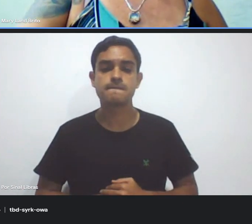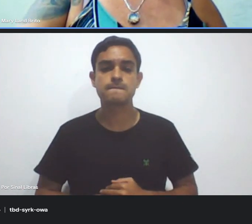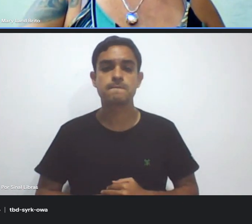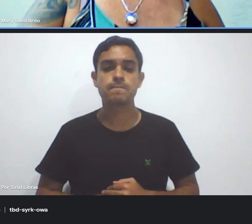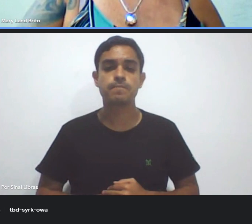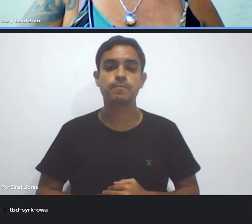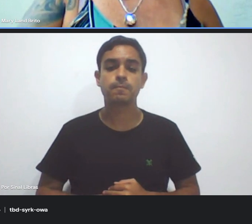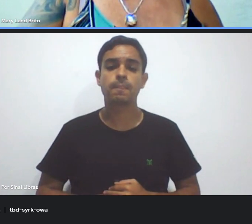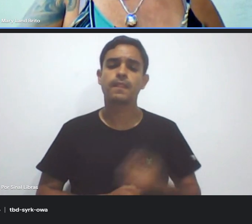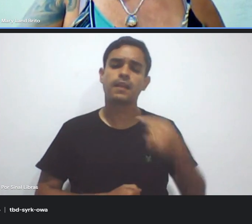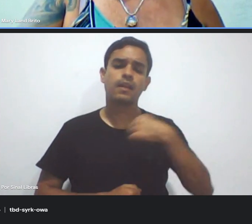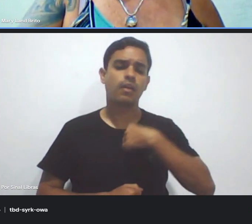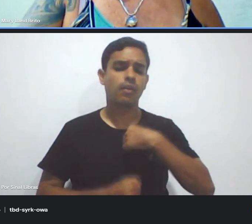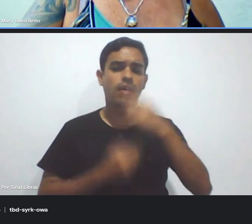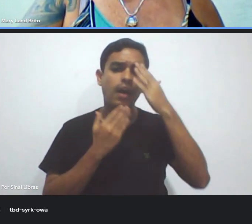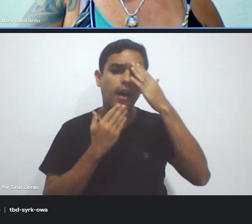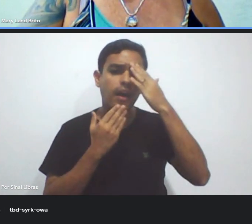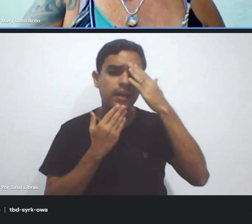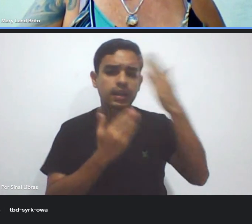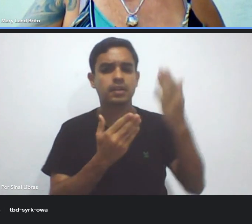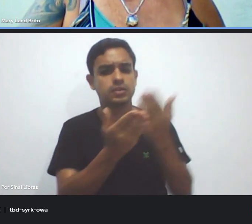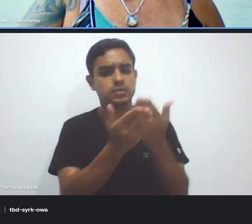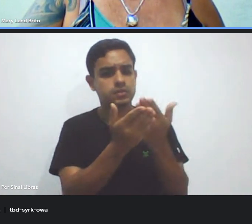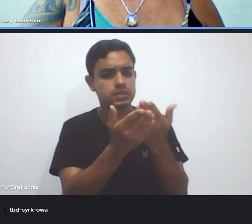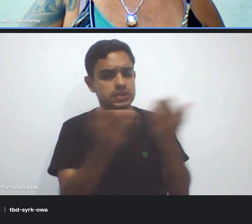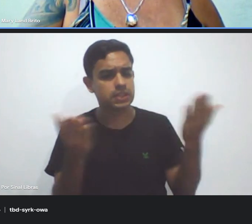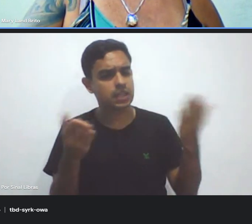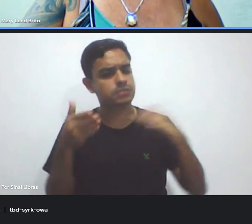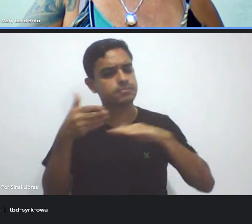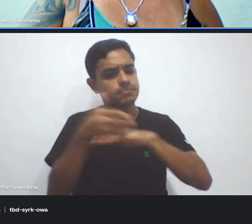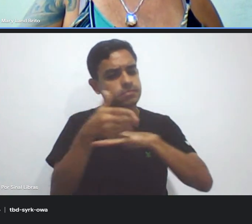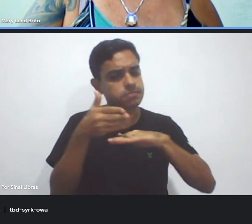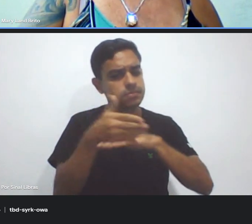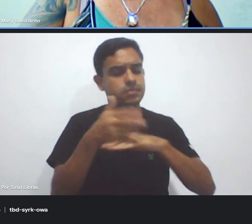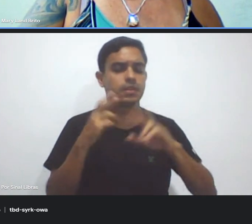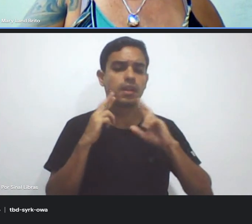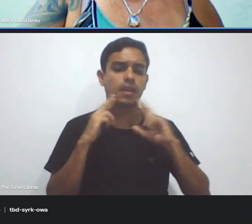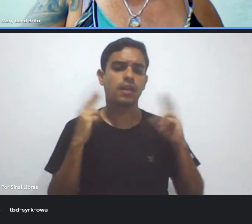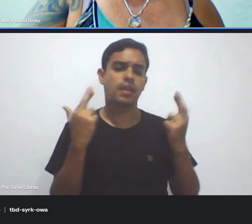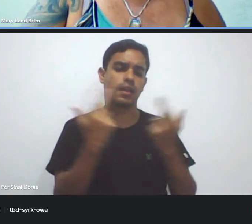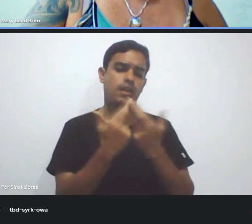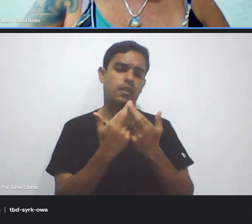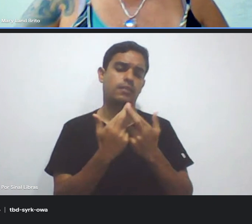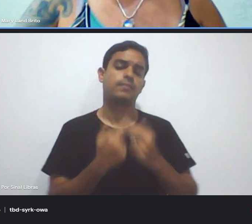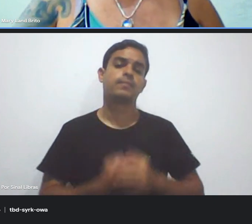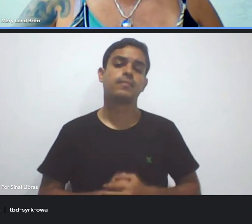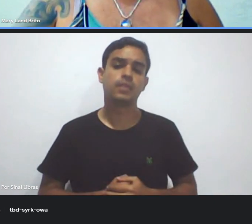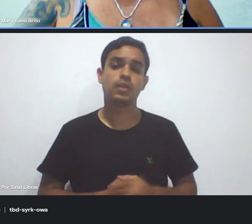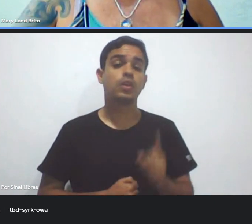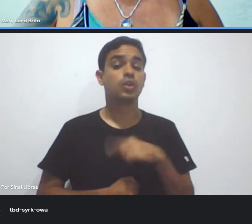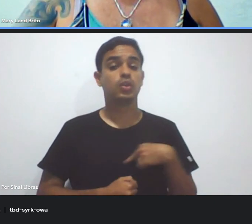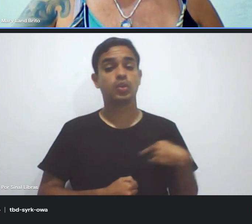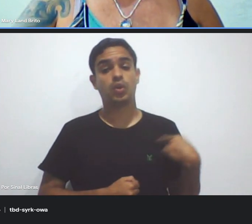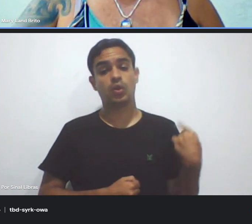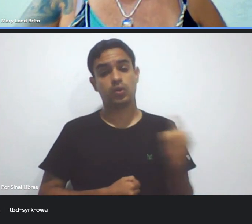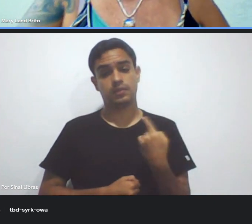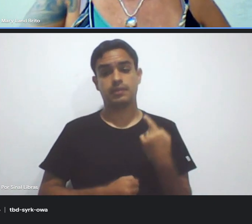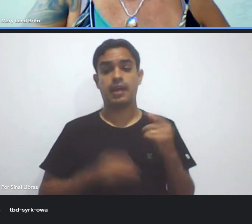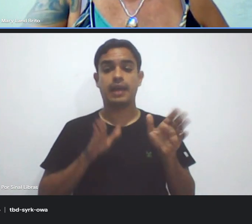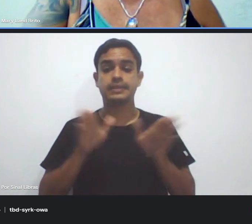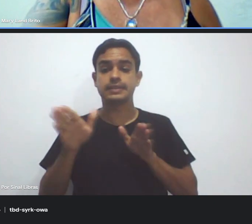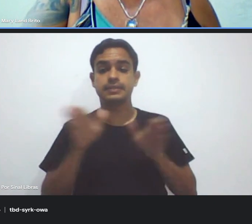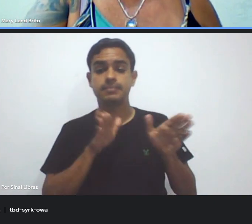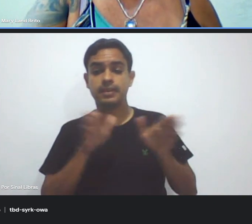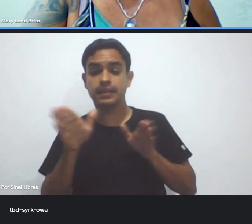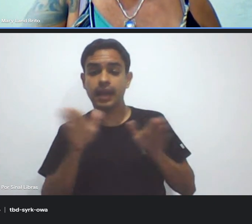só agradeço por vocês estarem aqui, porque nada sobre nós sem nós, então não tem como a gente falar de acessibilidade se